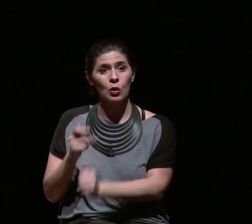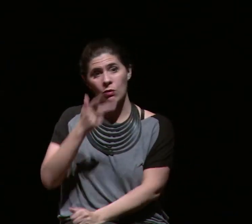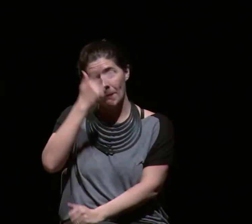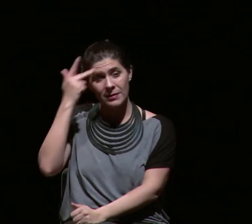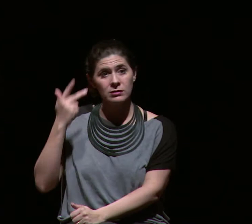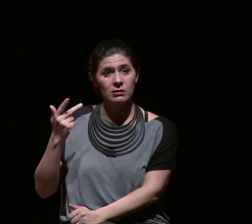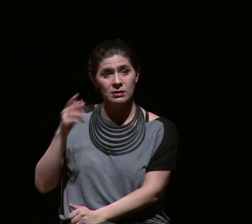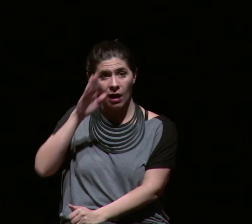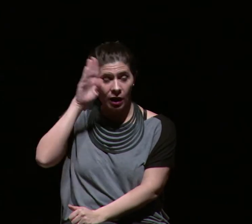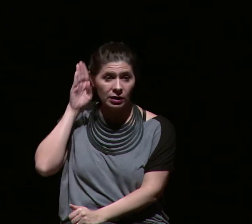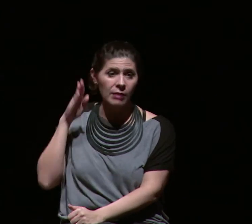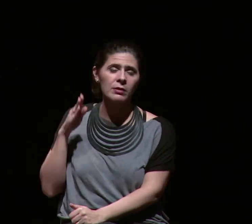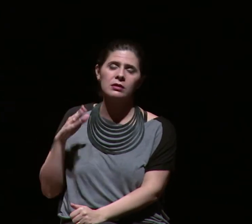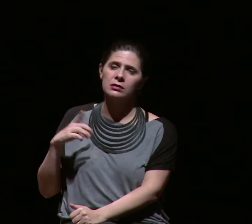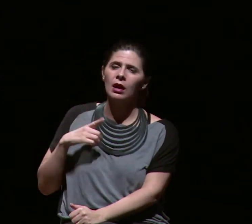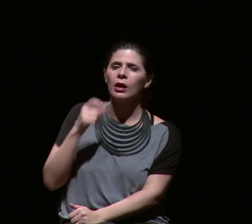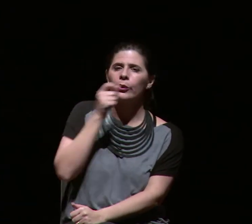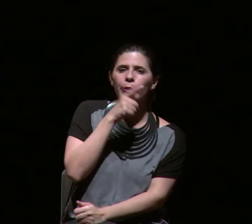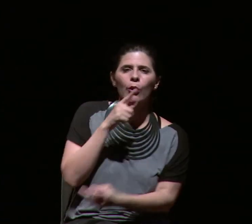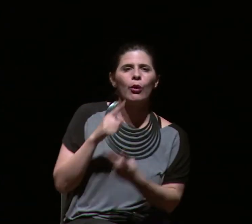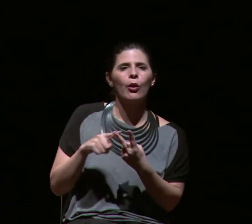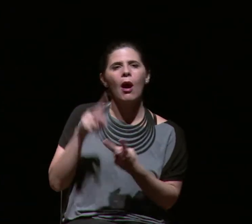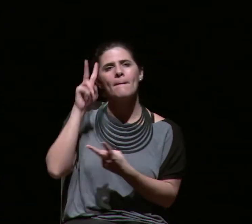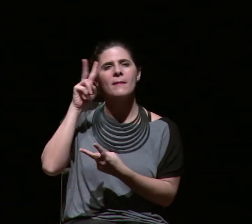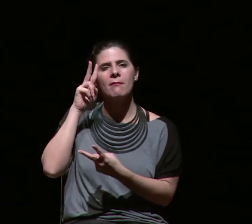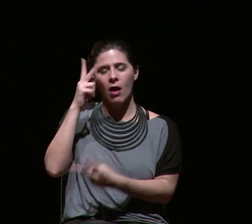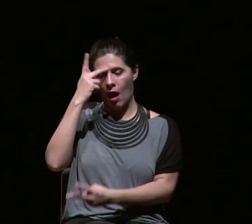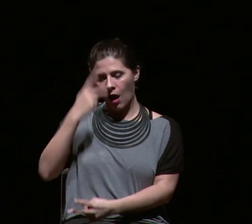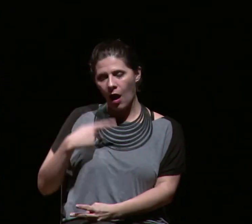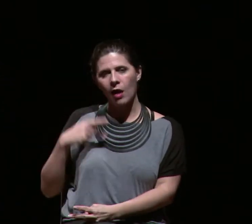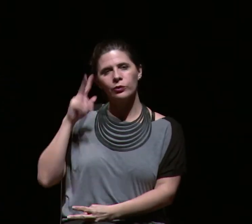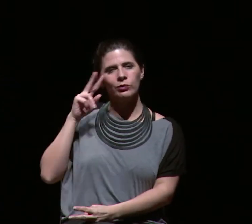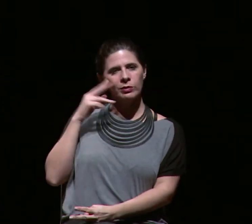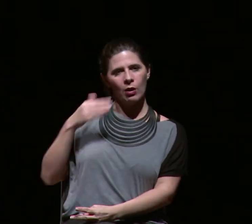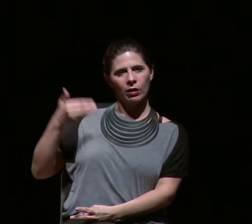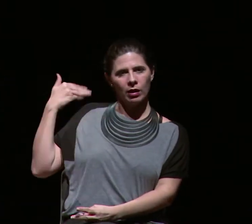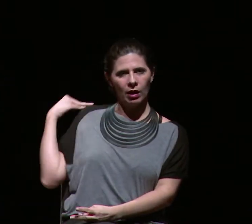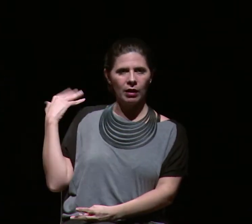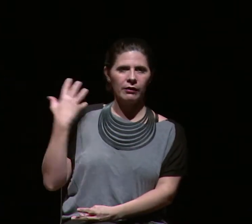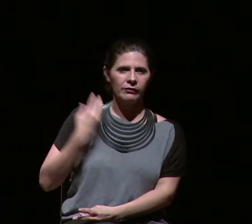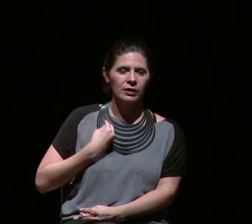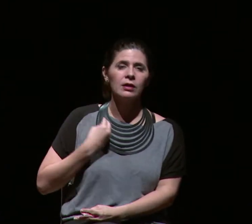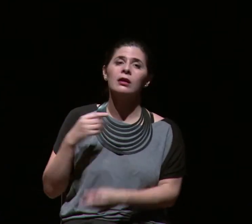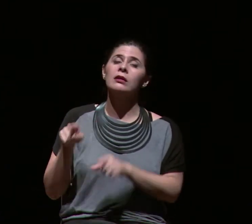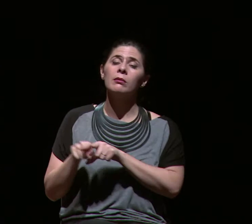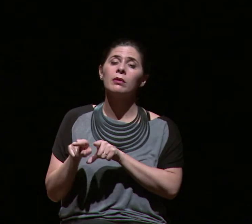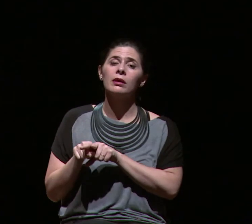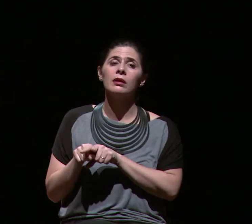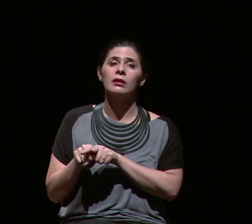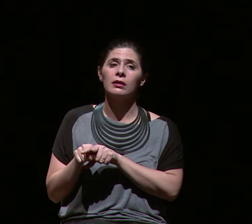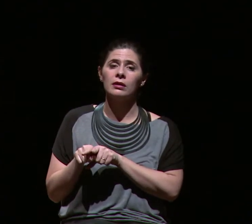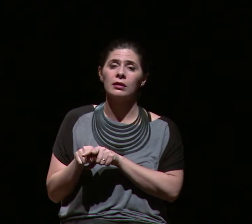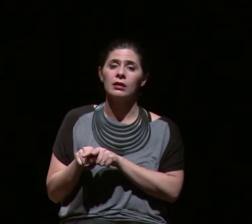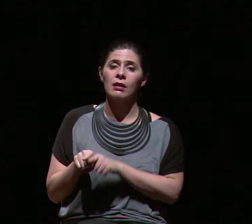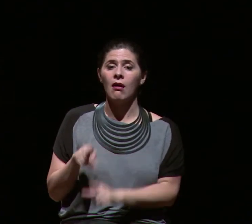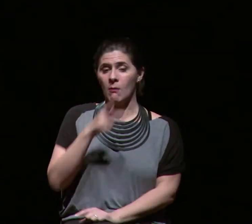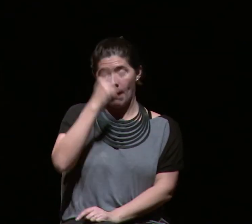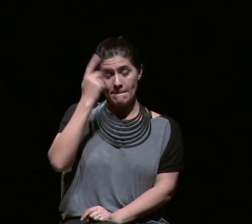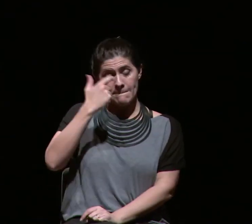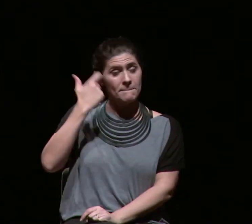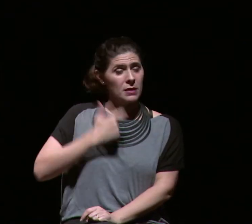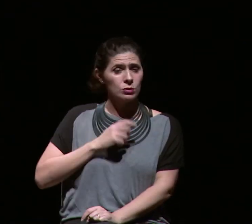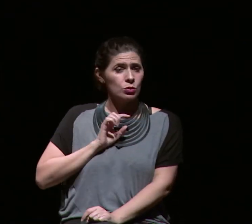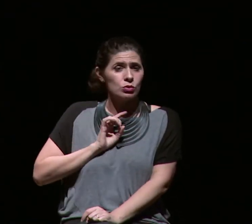das memórias autobiográficas, de experiências de um homem que ambicionava apenas ser reconhecido como um ser negro